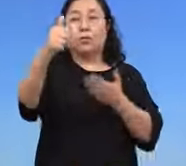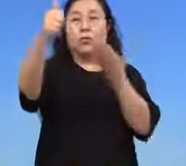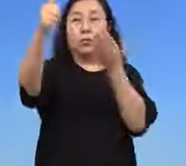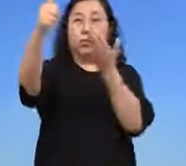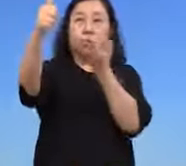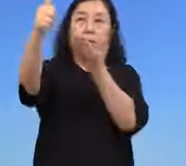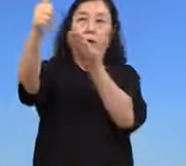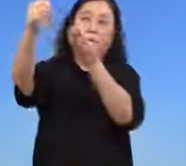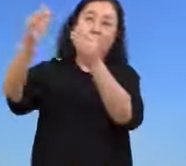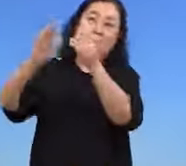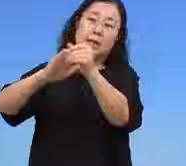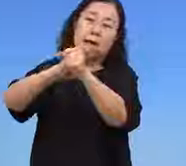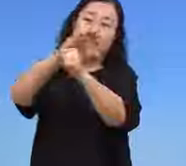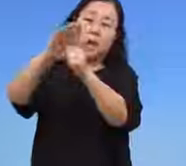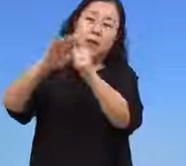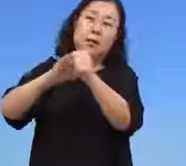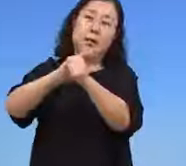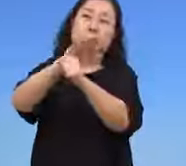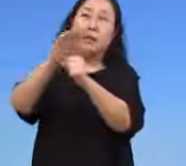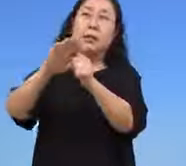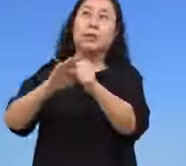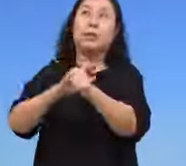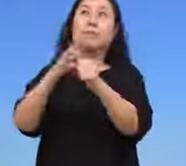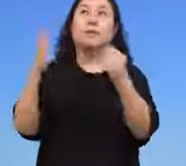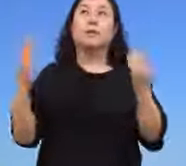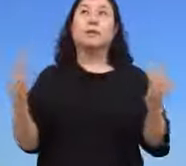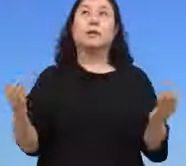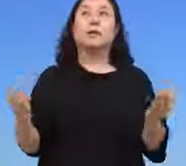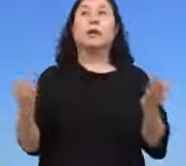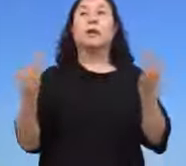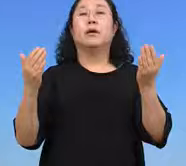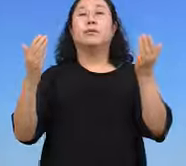주께 사랑 드립니다.